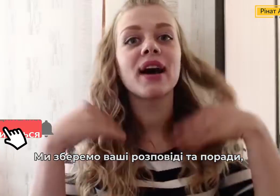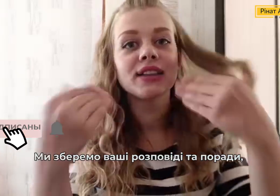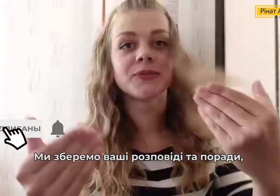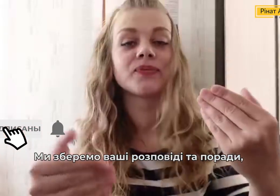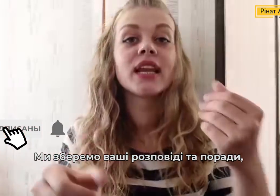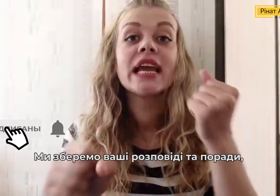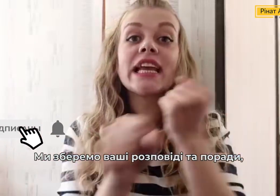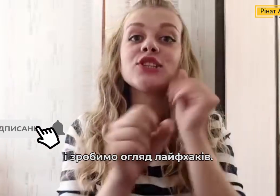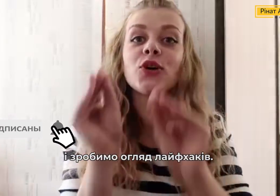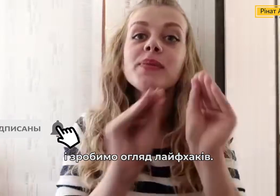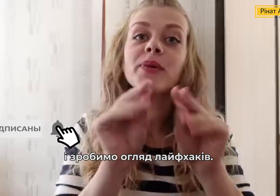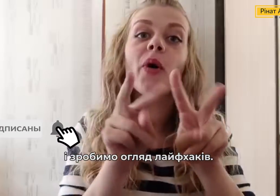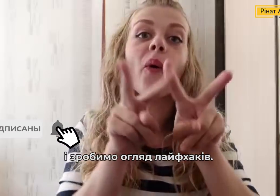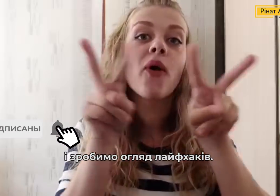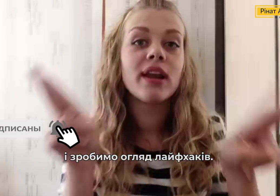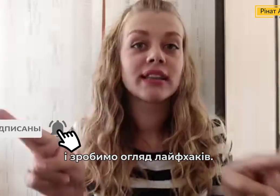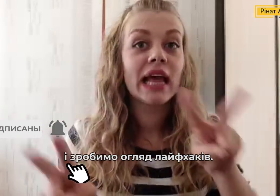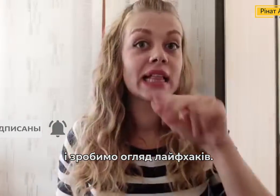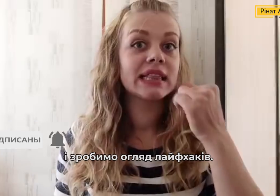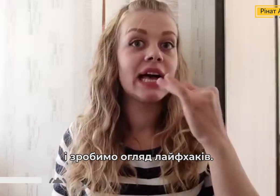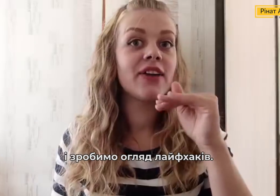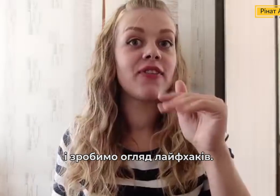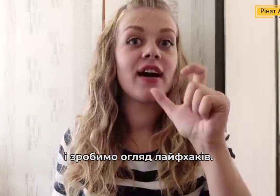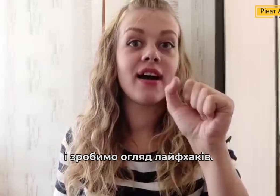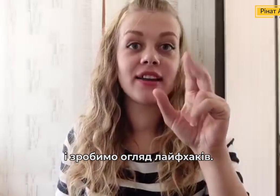поради і зробимо огляд лайфхаків.